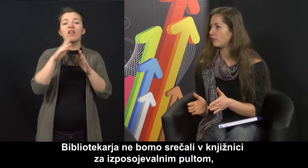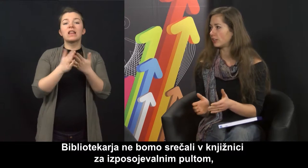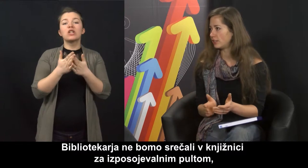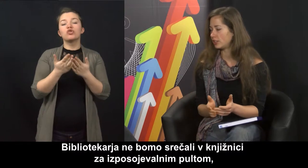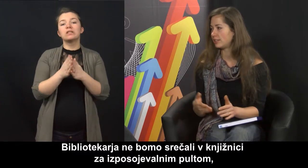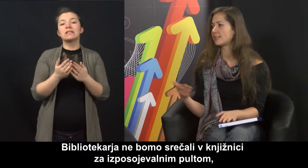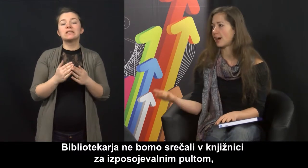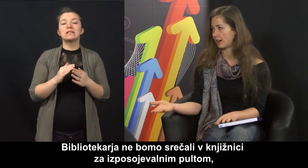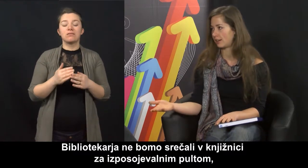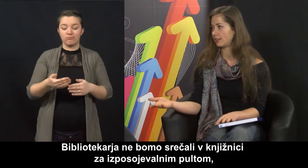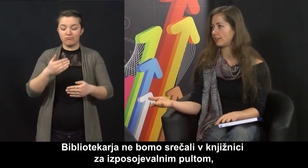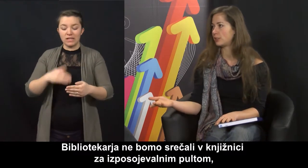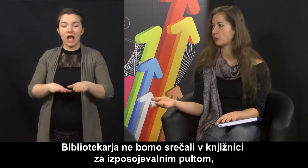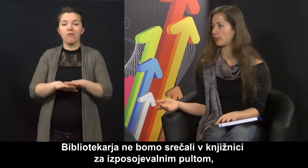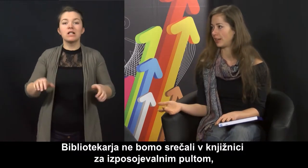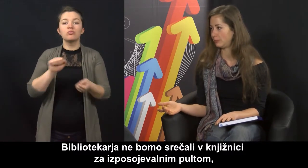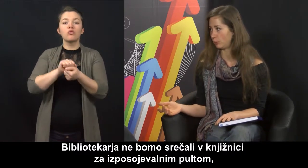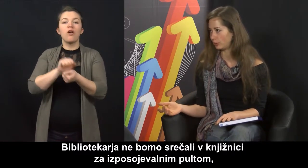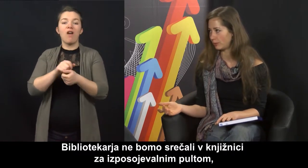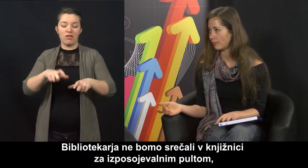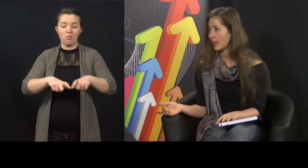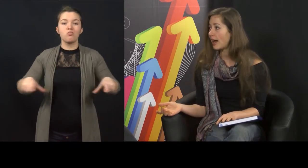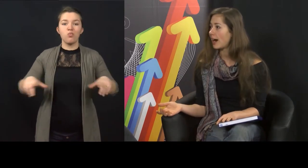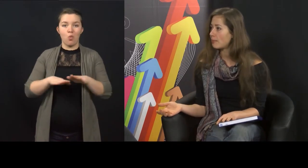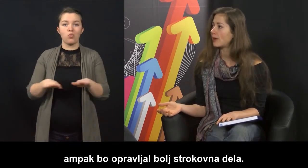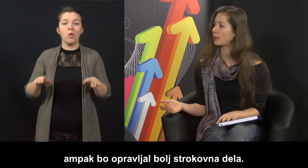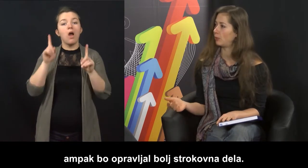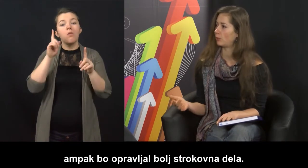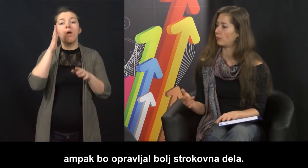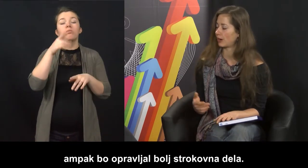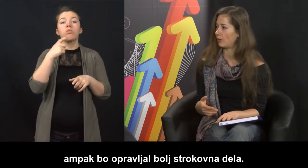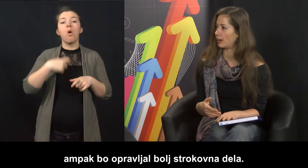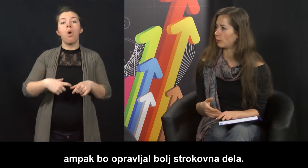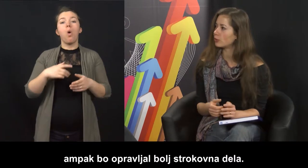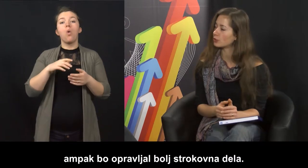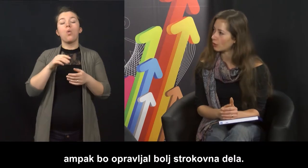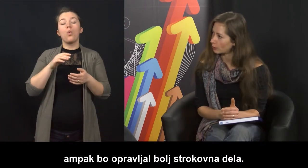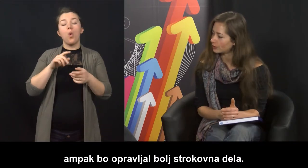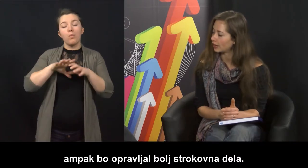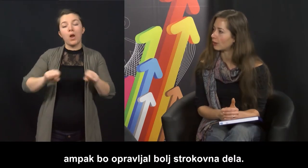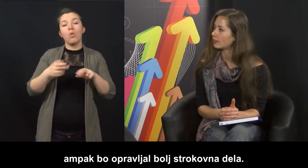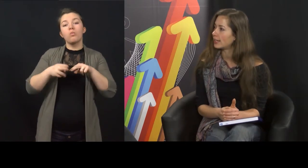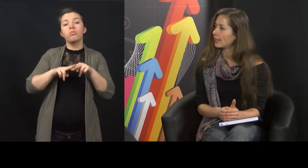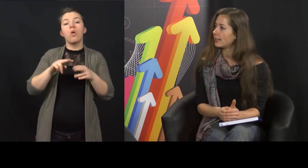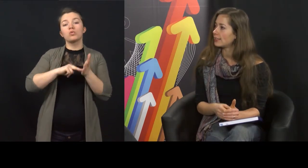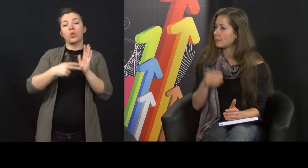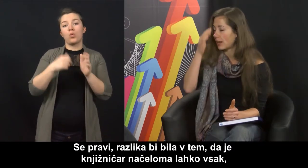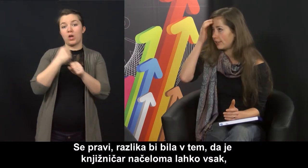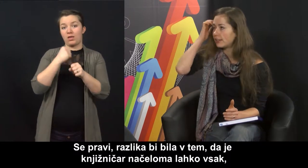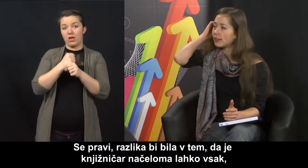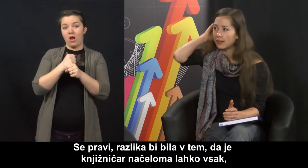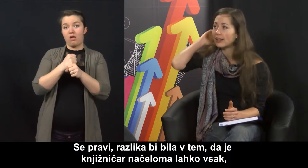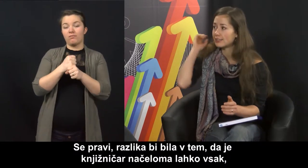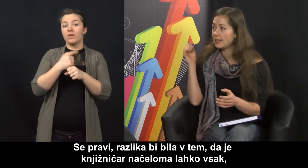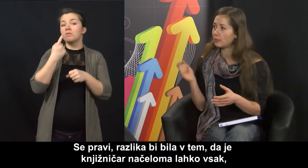videli v knjižnici za izposojevalnim pultom, ampak bo opravljal bolj strokovno delo. Se